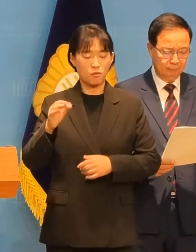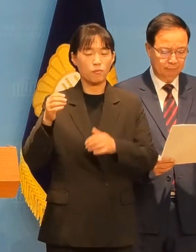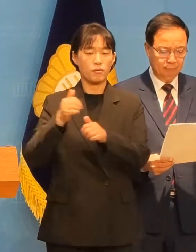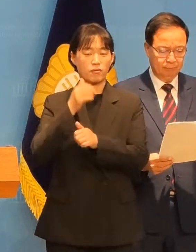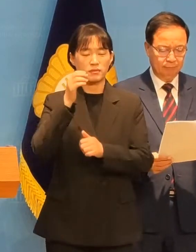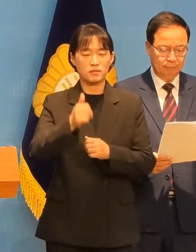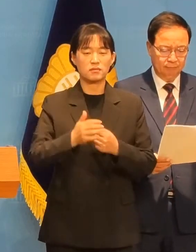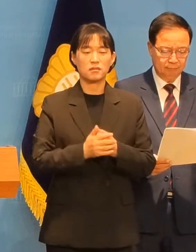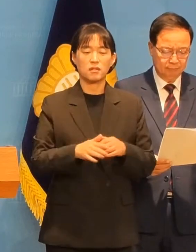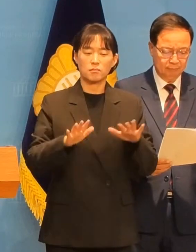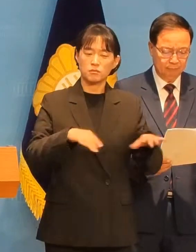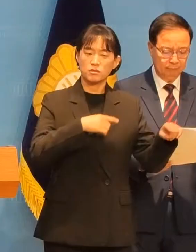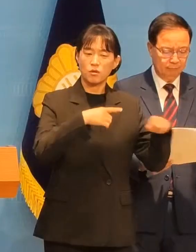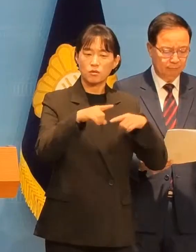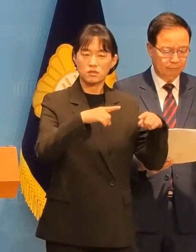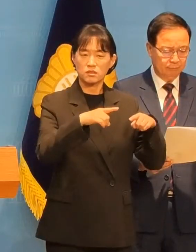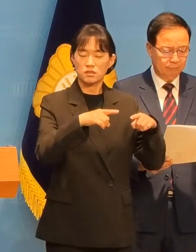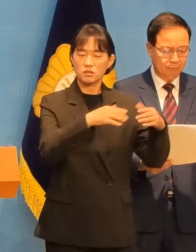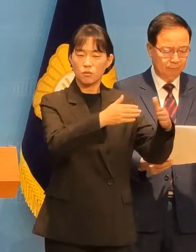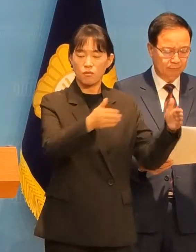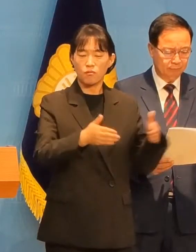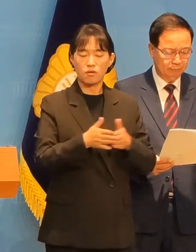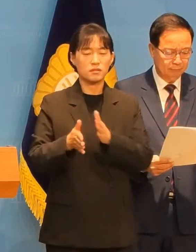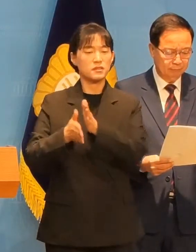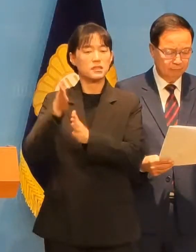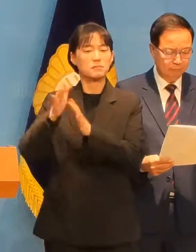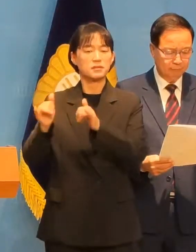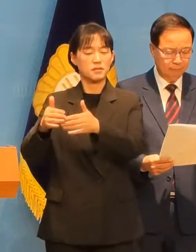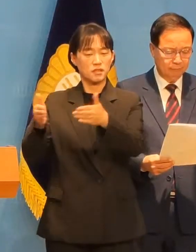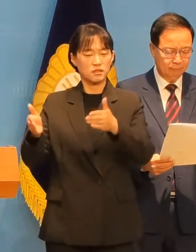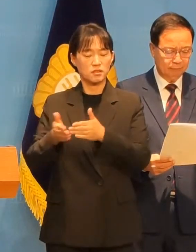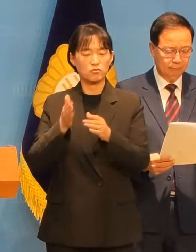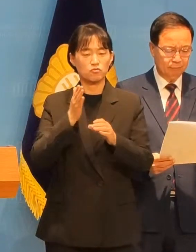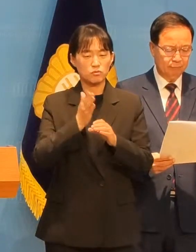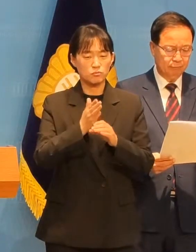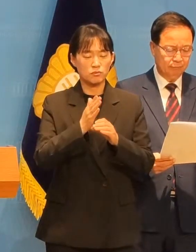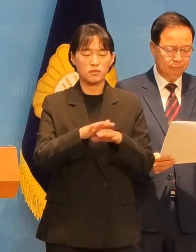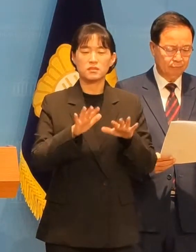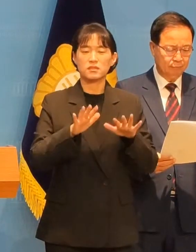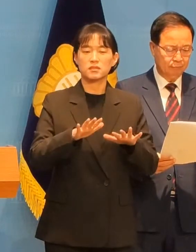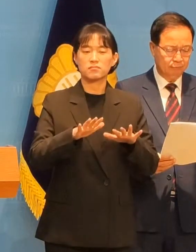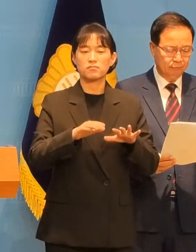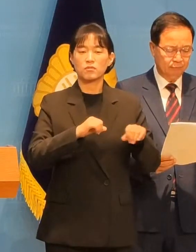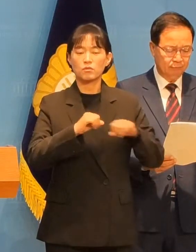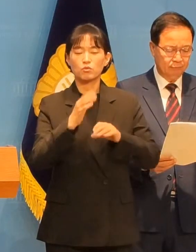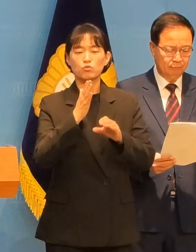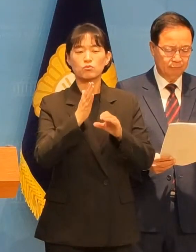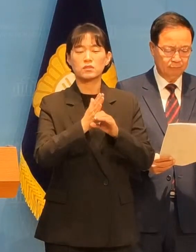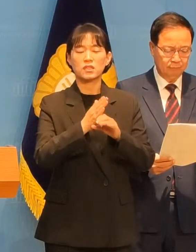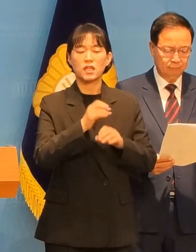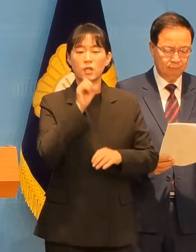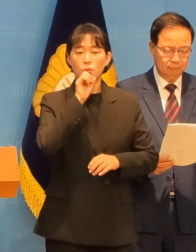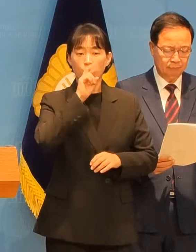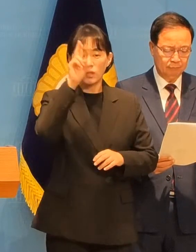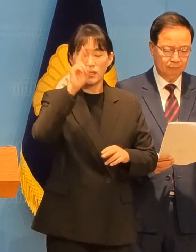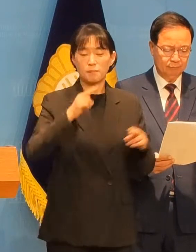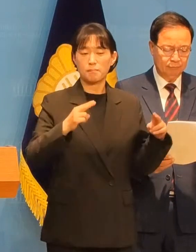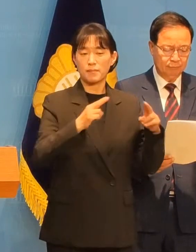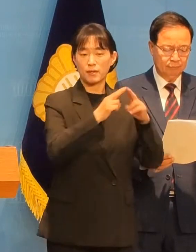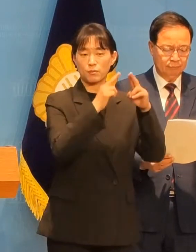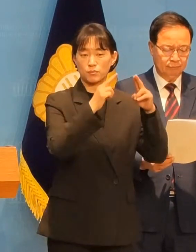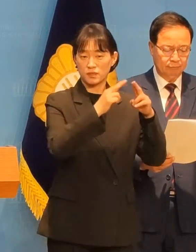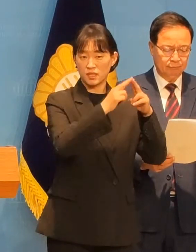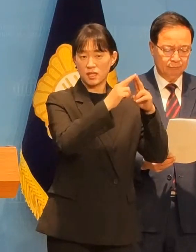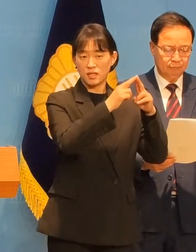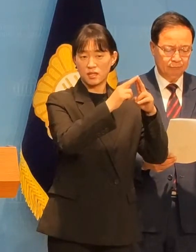전북 정치권과 시민단체 중심으로 전개되고 있는 용인 반도체 클러스터